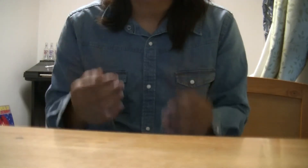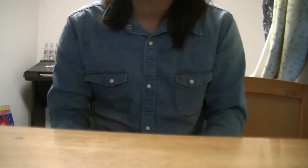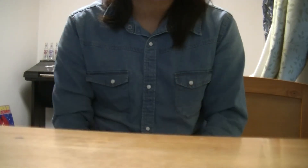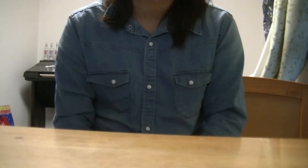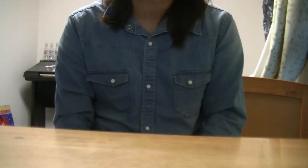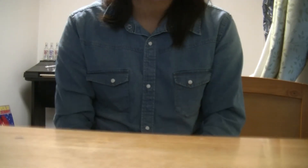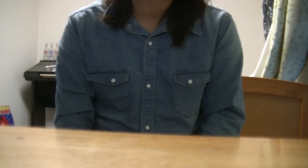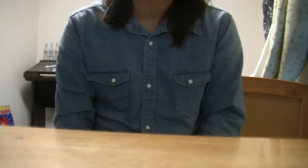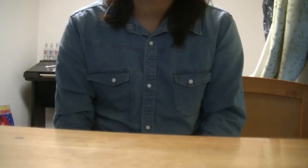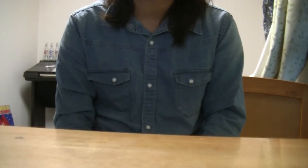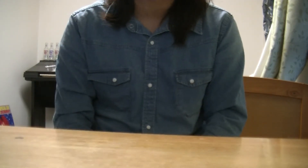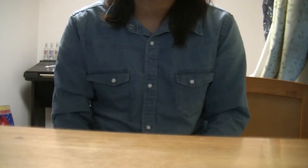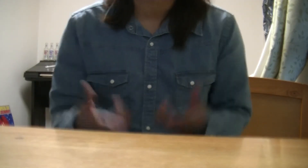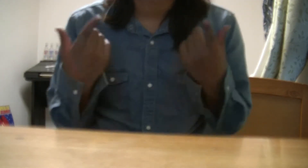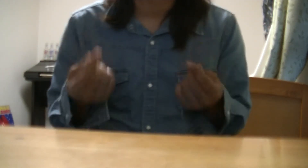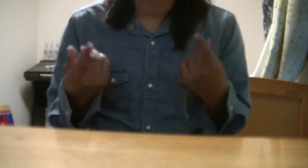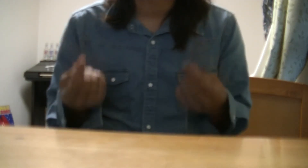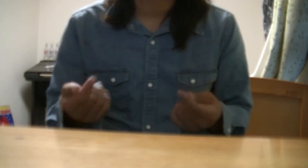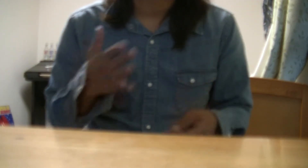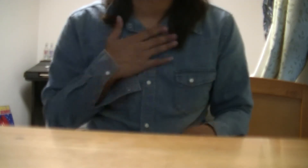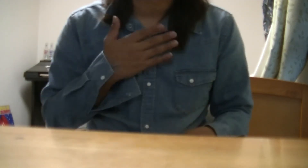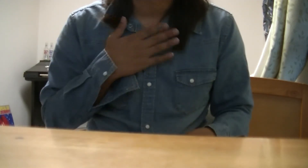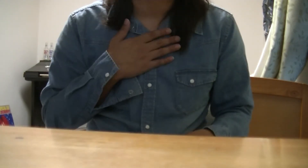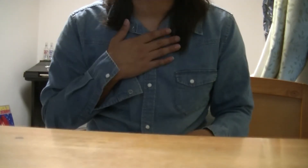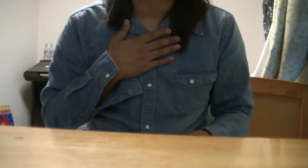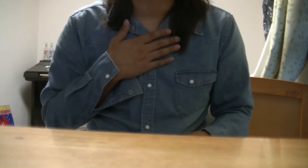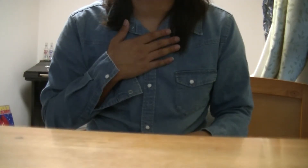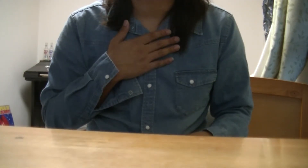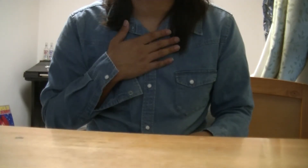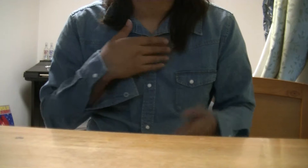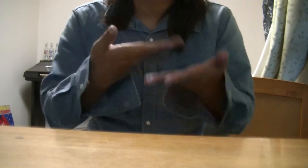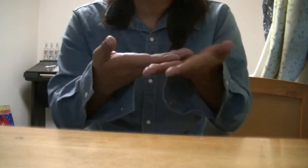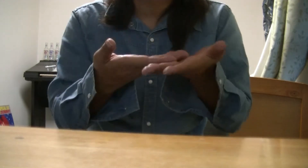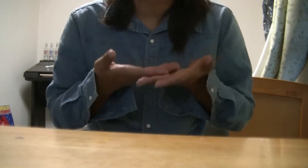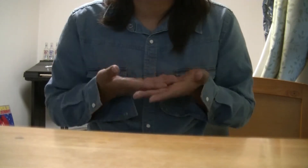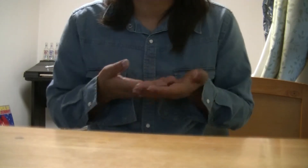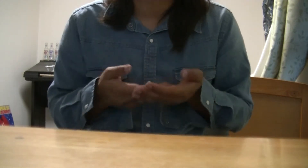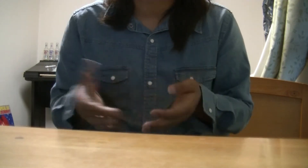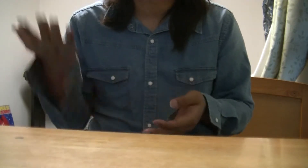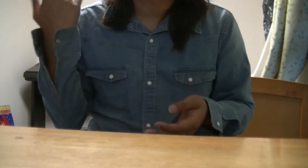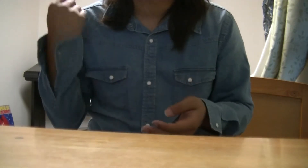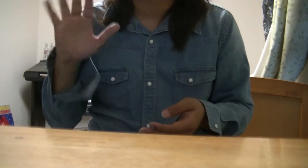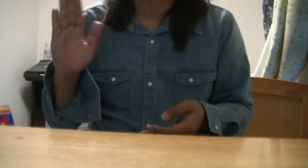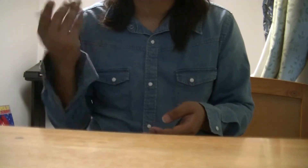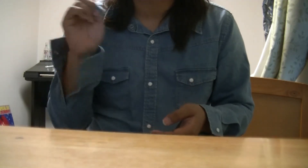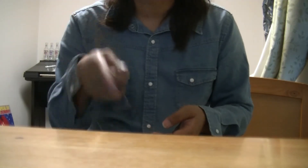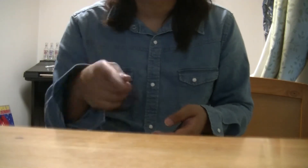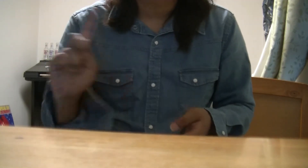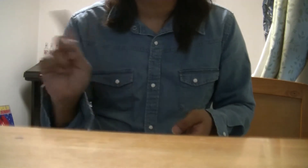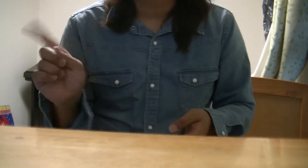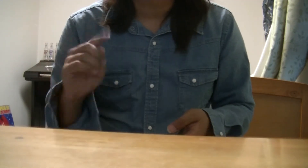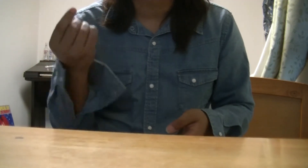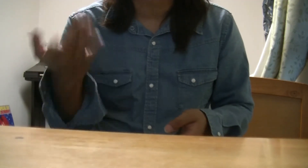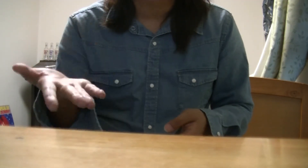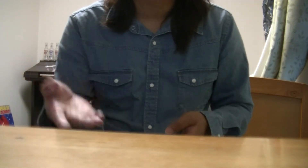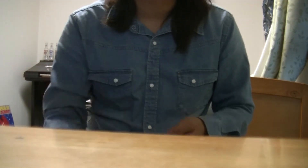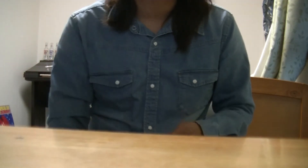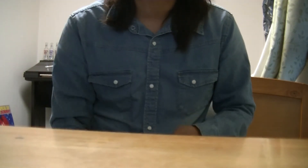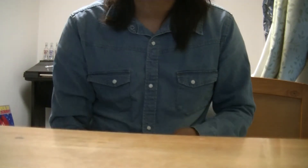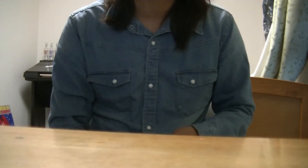そっか、今そう感じてんのか、分かったって受け止めた後に、でもお前どうしたいんだっけと言って、一人